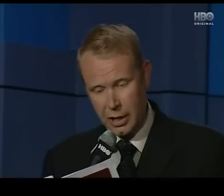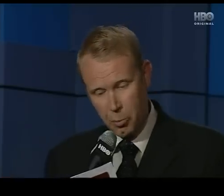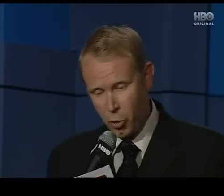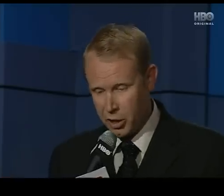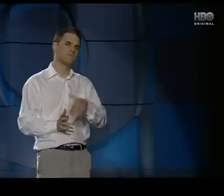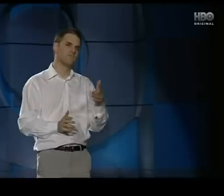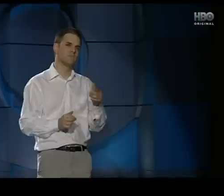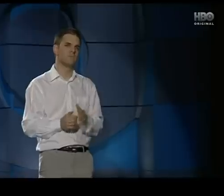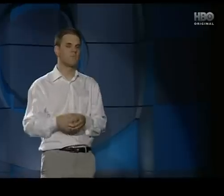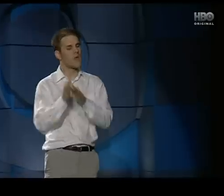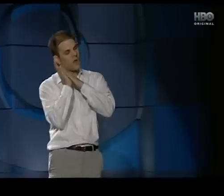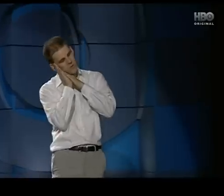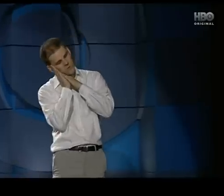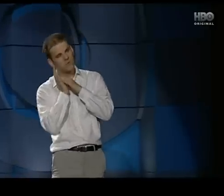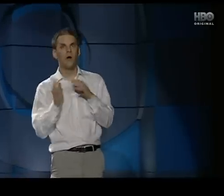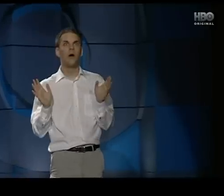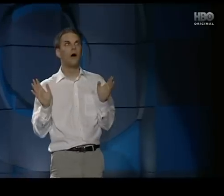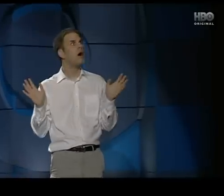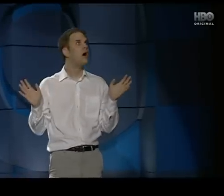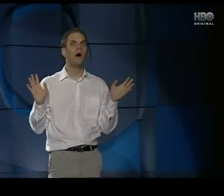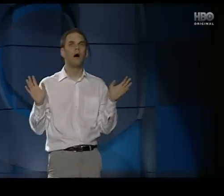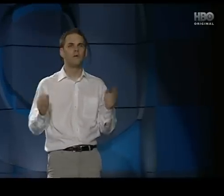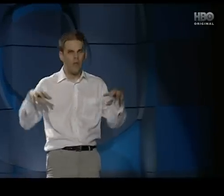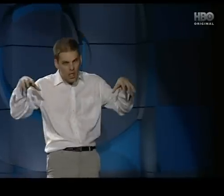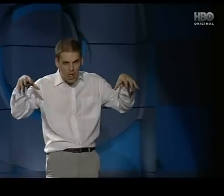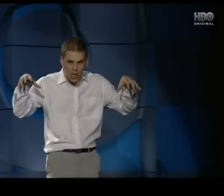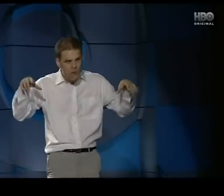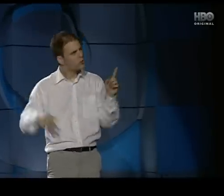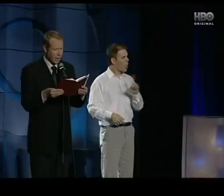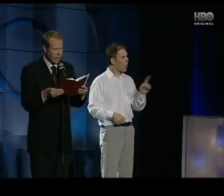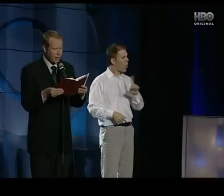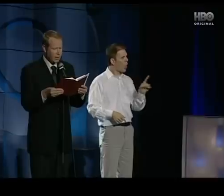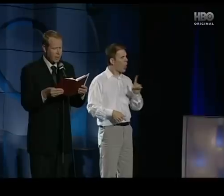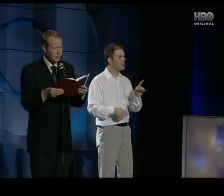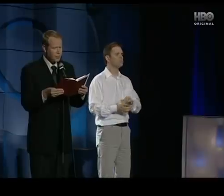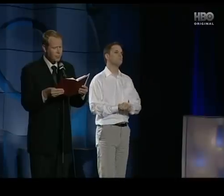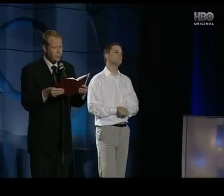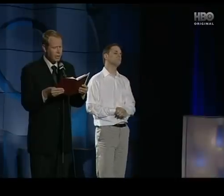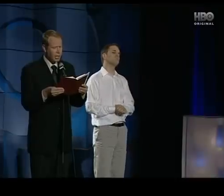Potom napokyn ve snu, aby se nevraceli k Herodovi,